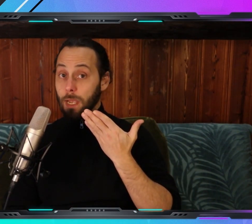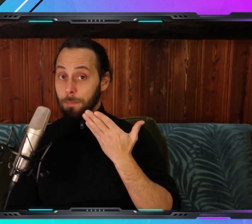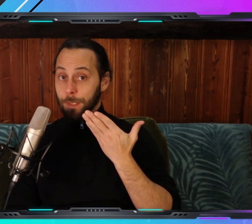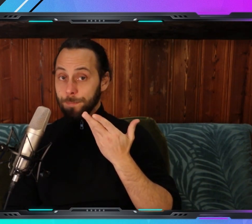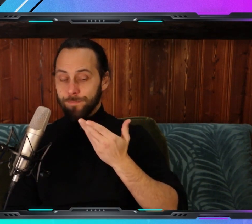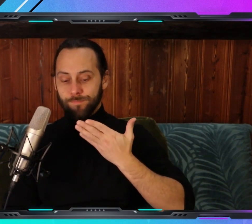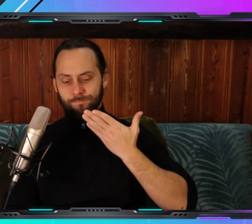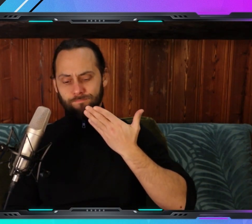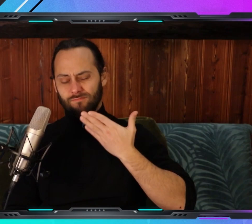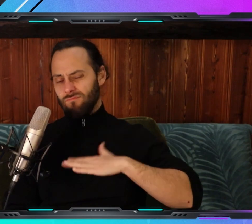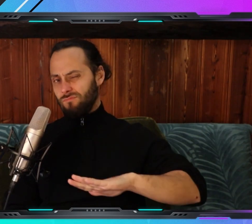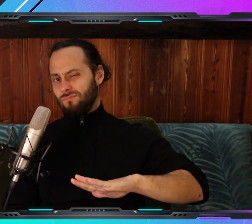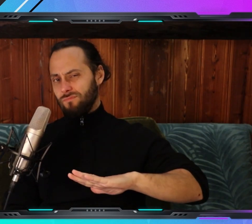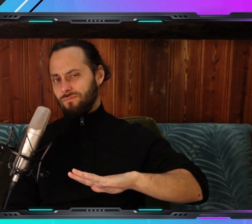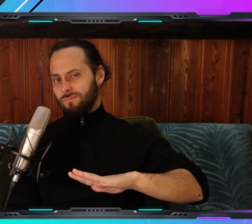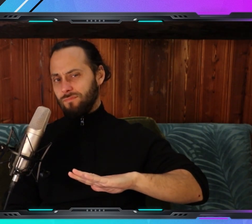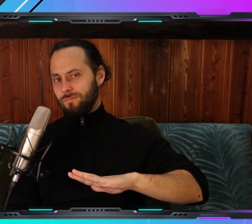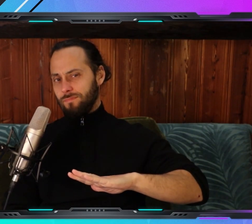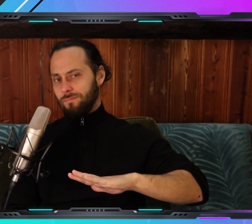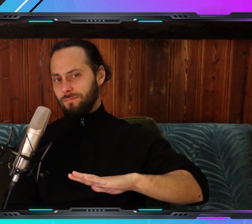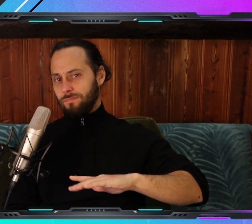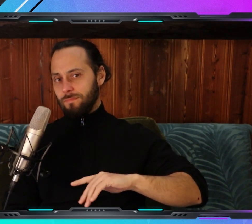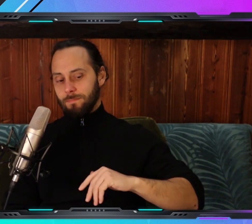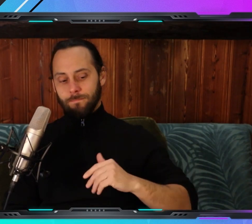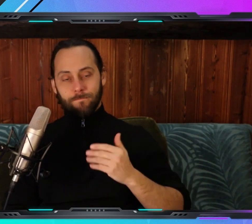Ne pas aimer.